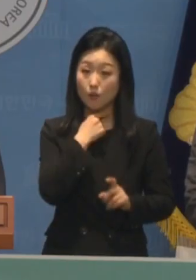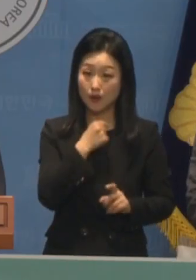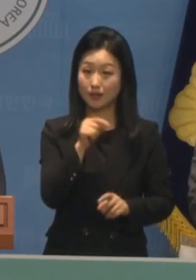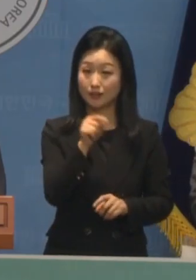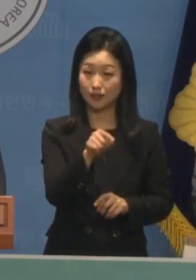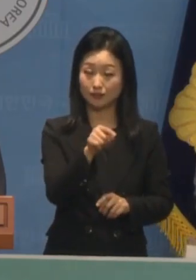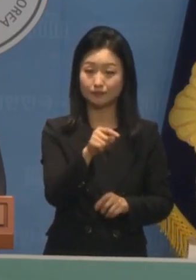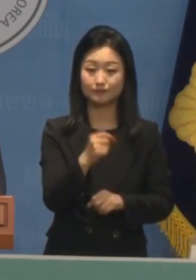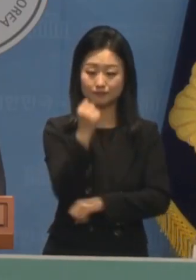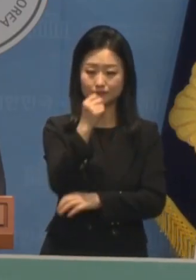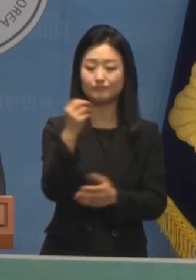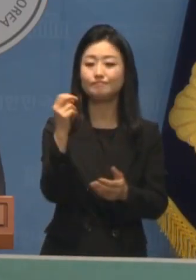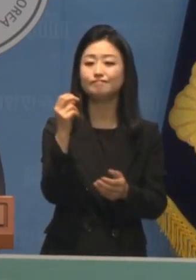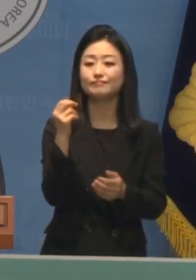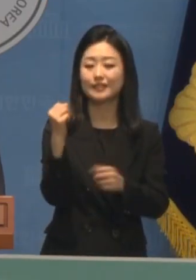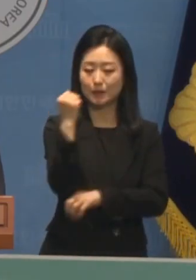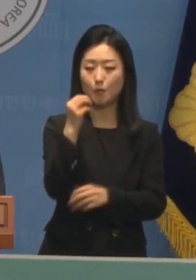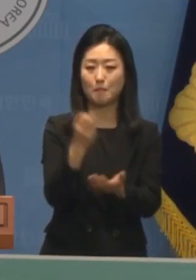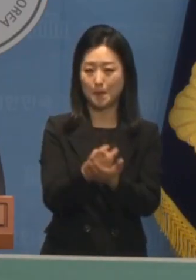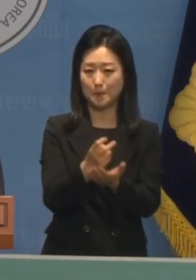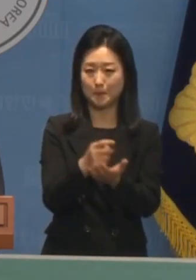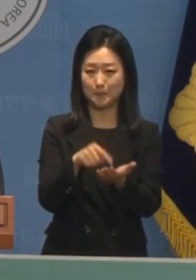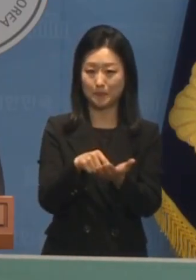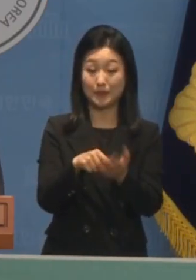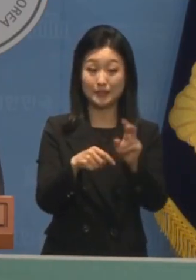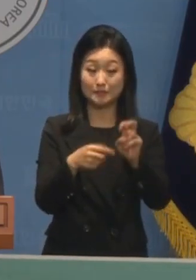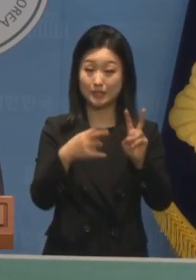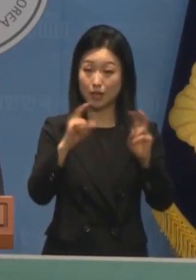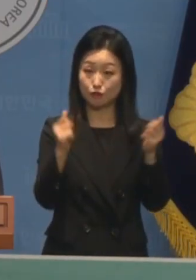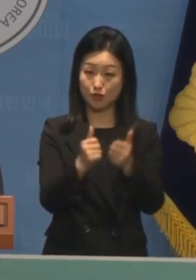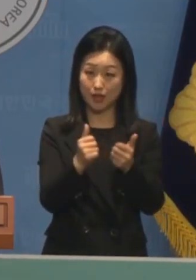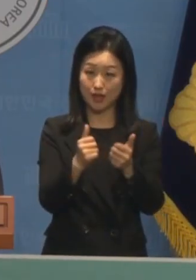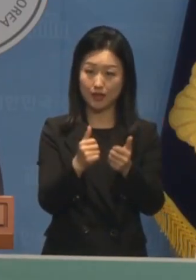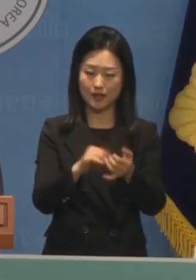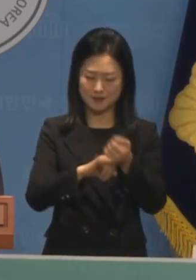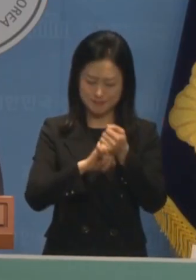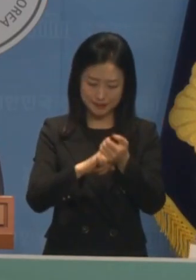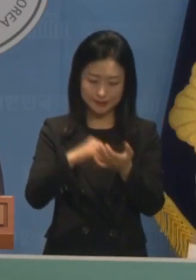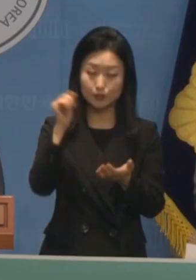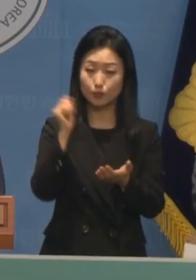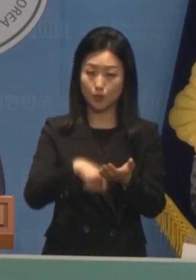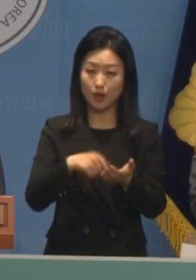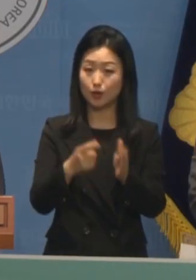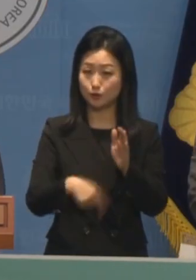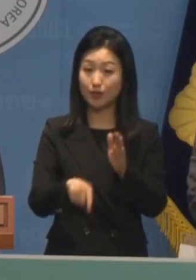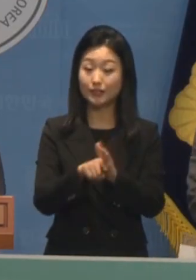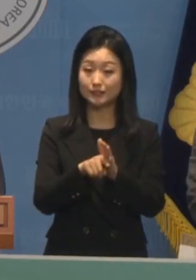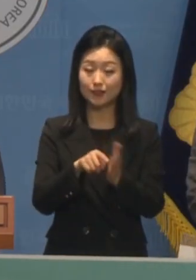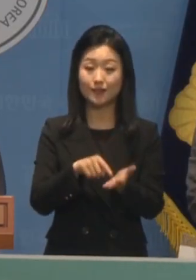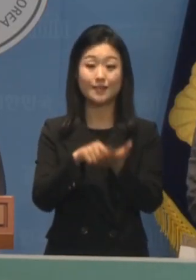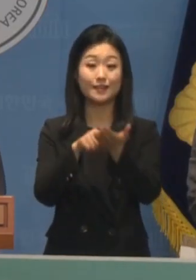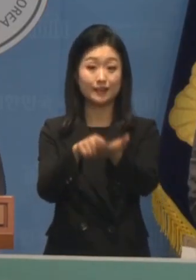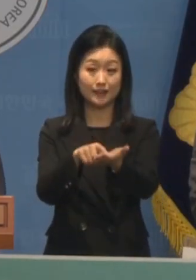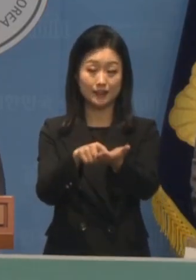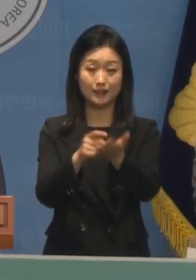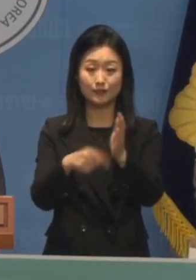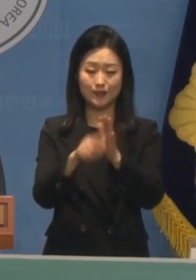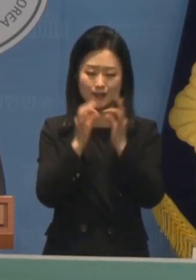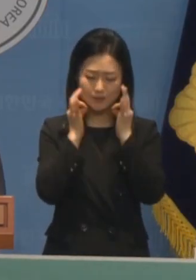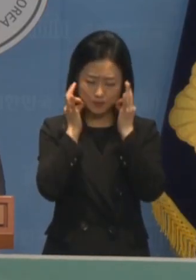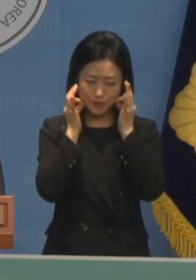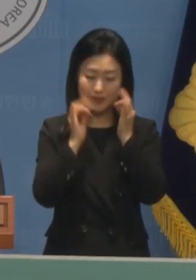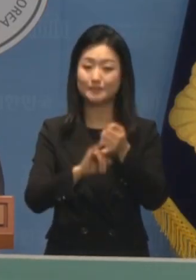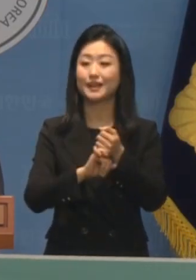수건이었던 사회연대경제 기본법이 22대 국회에서만큼은 반드시 국회의 담장을 넘을 수 있도록